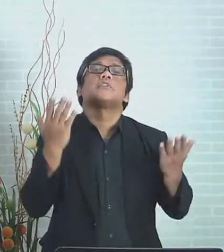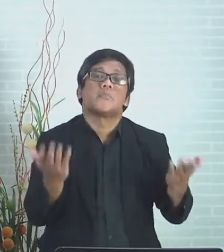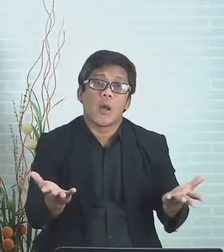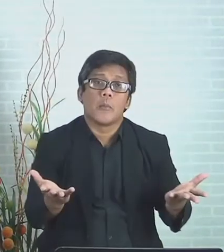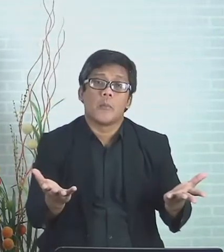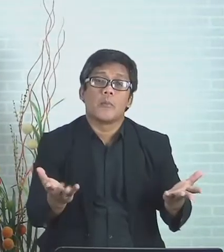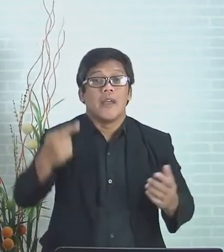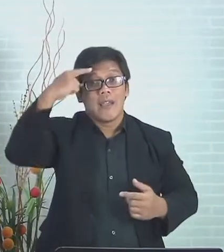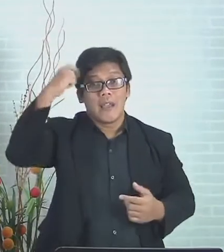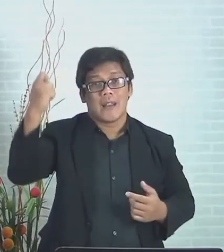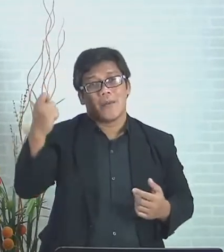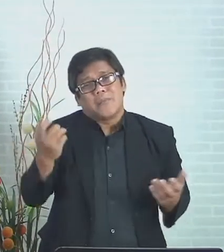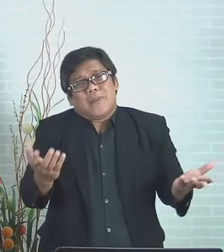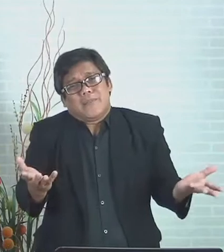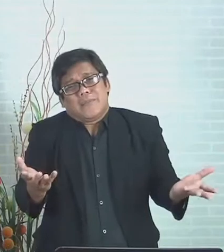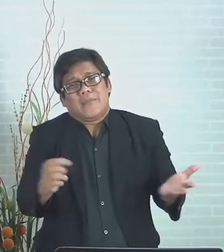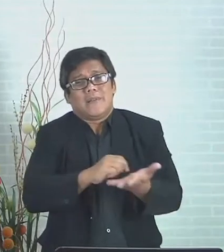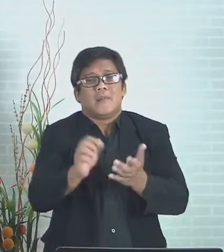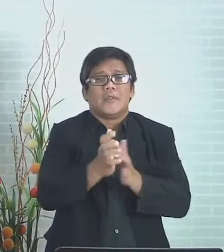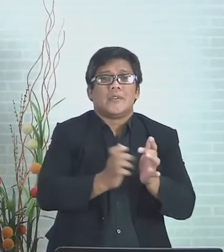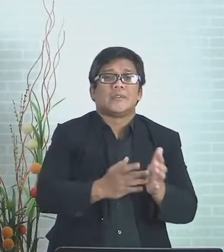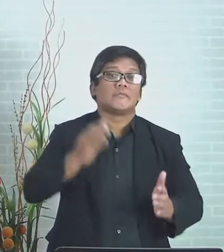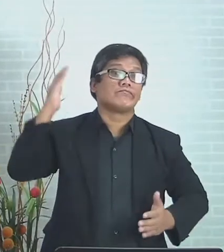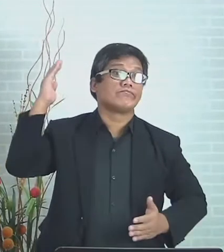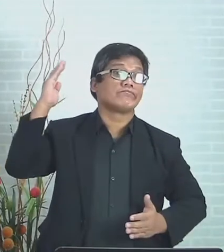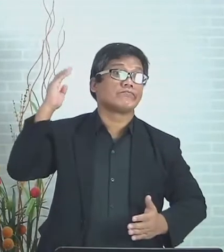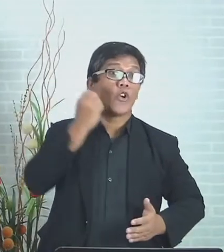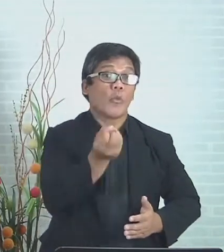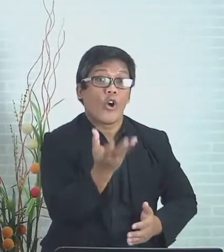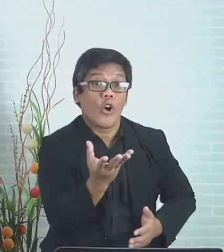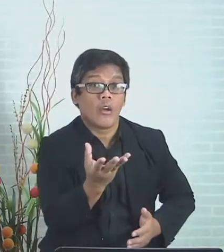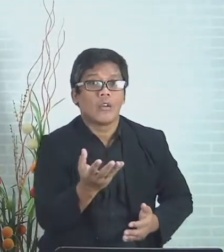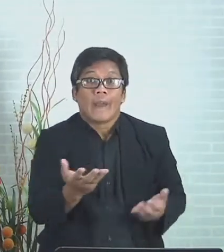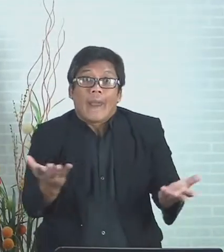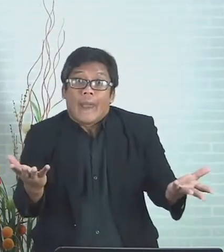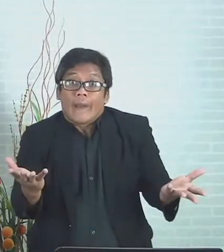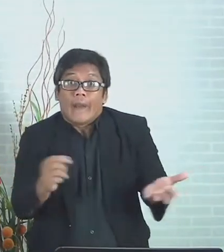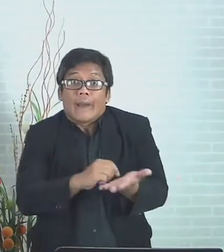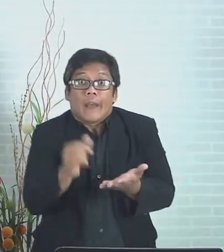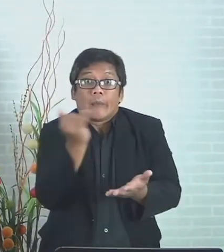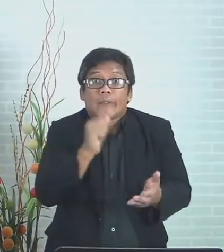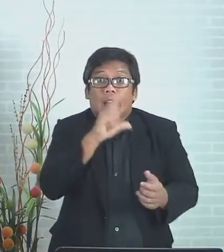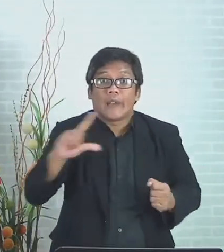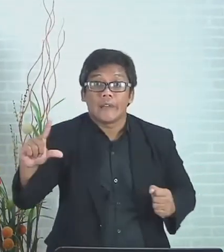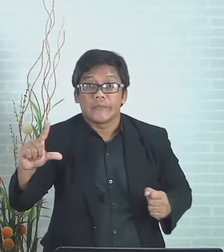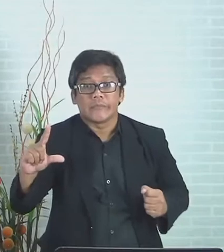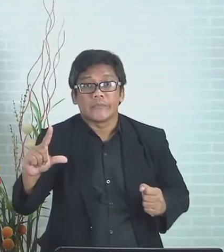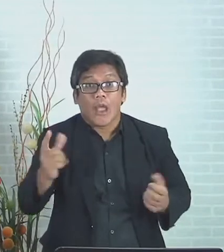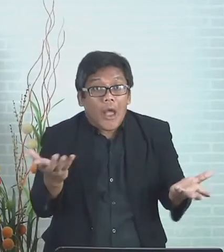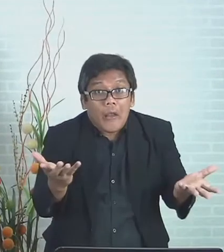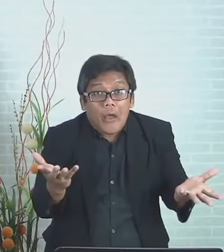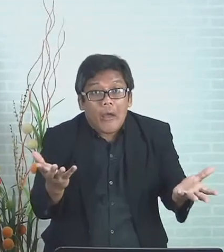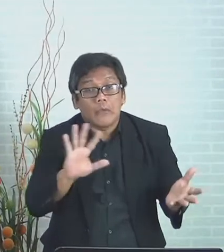kok nama lagi sesuai ini kita harus deklarasikan apa nggak ada nama yang lain ia Selain nama Yesus yang